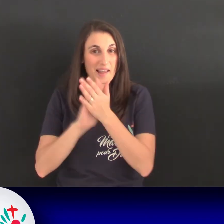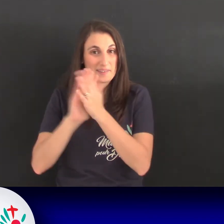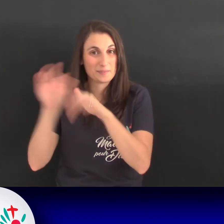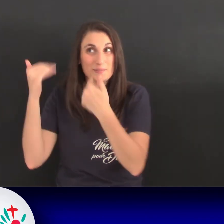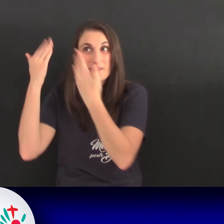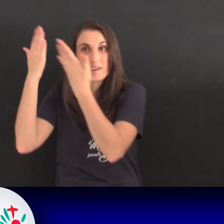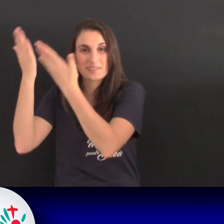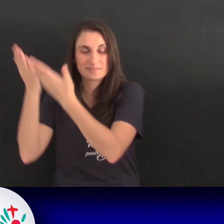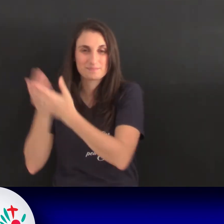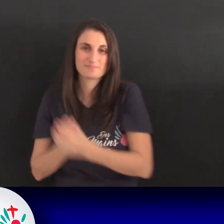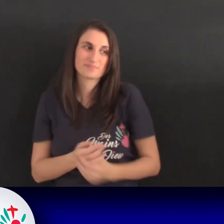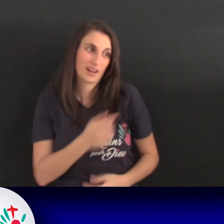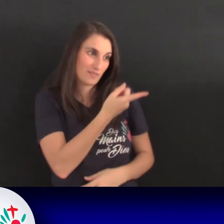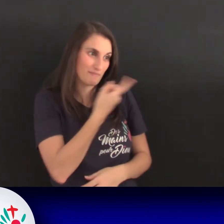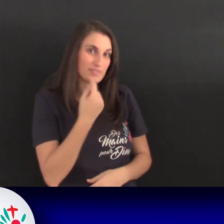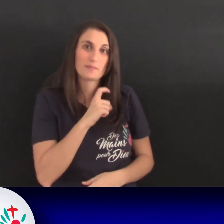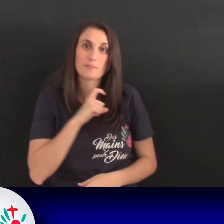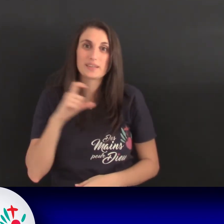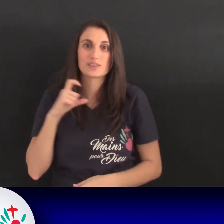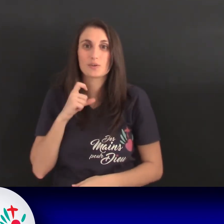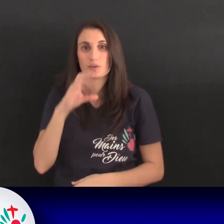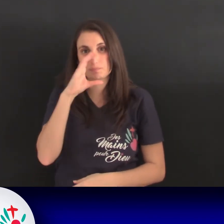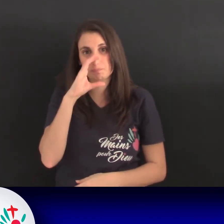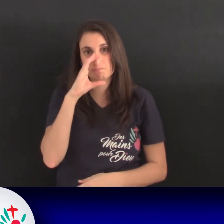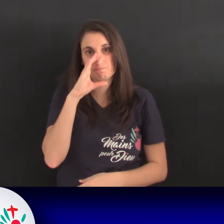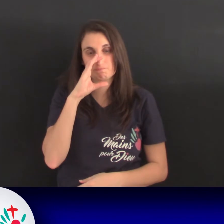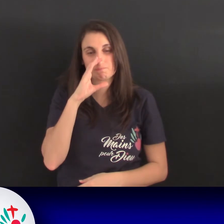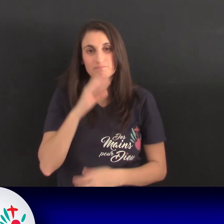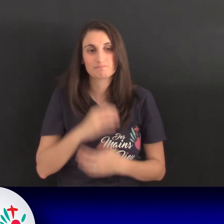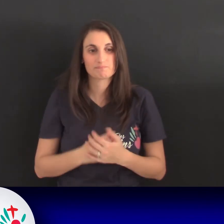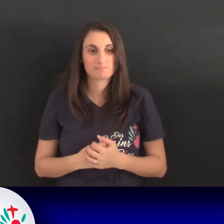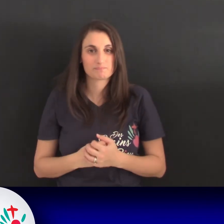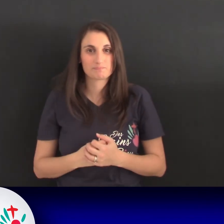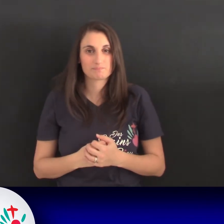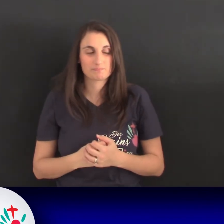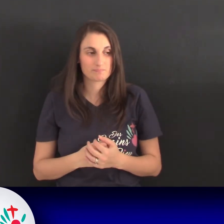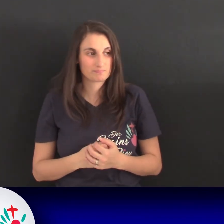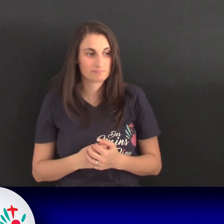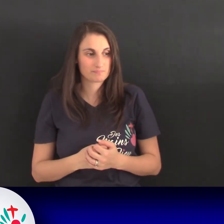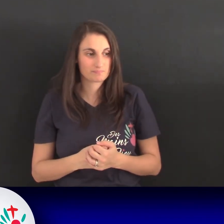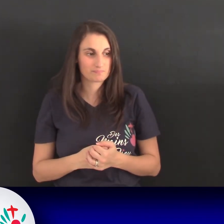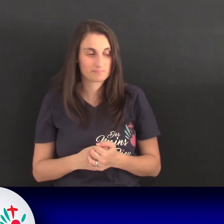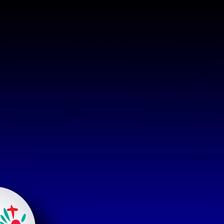Alléluia. Je vais inviter notre pasteur à venir nous rejoindre maintenant.